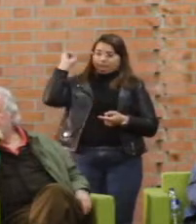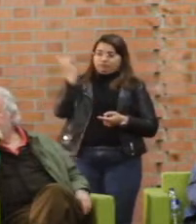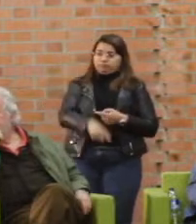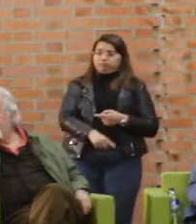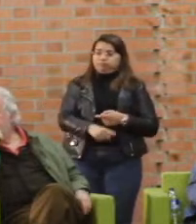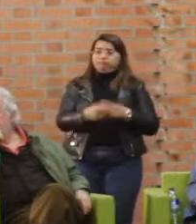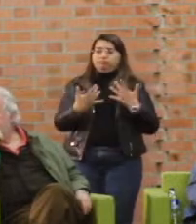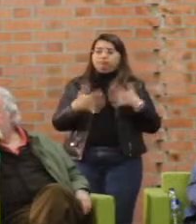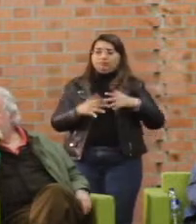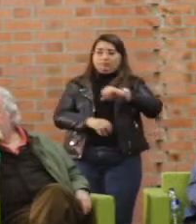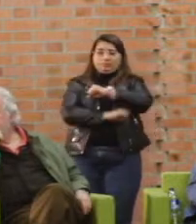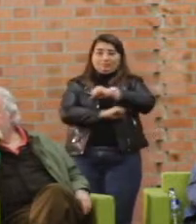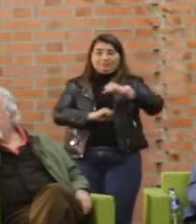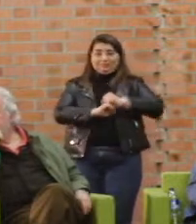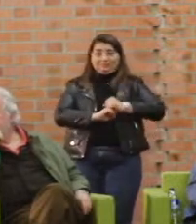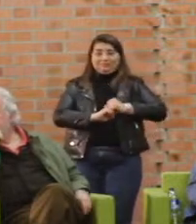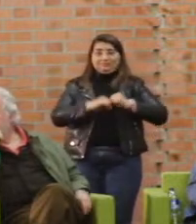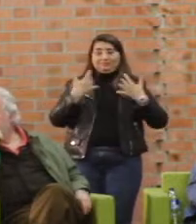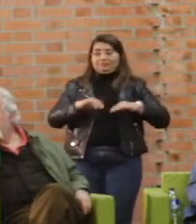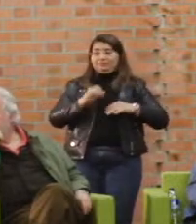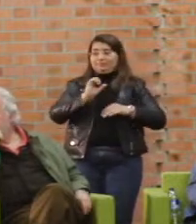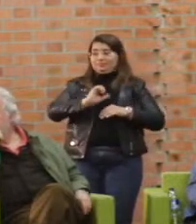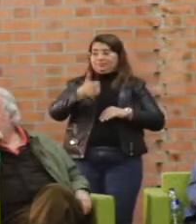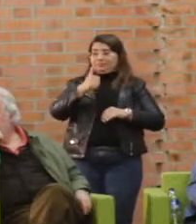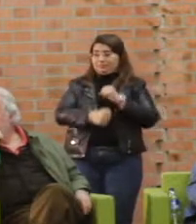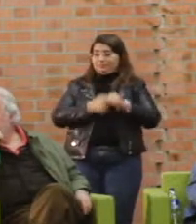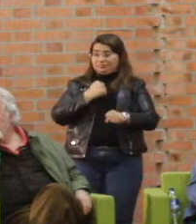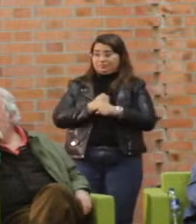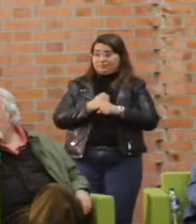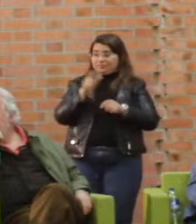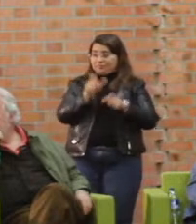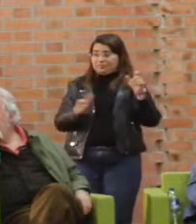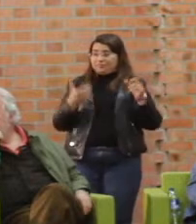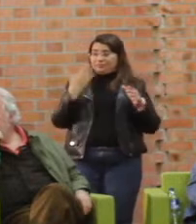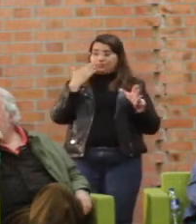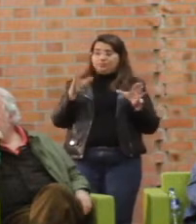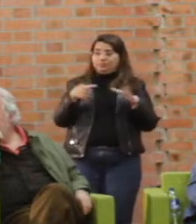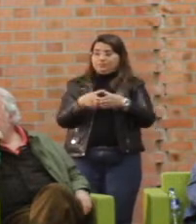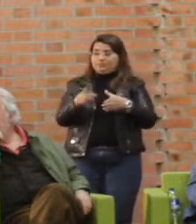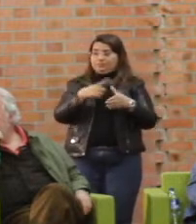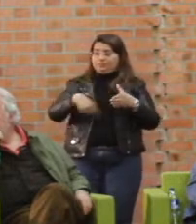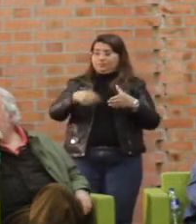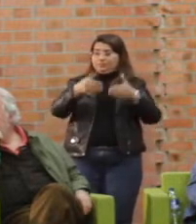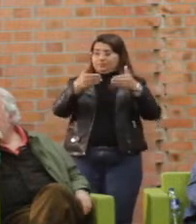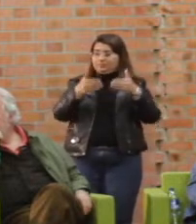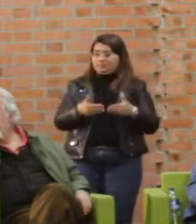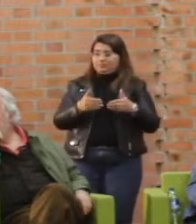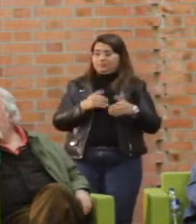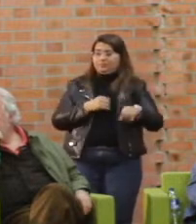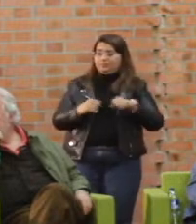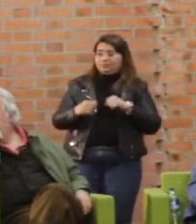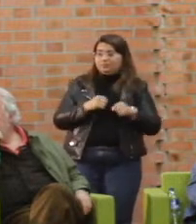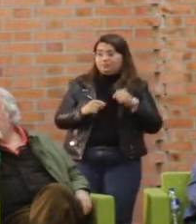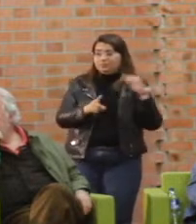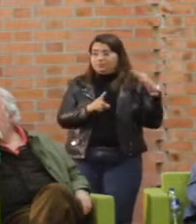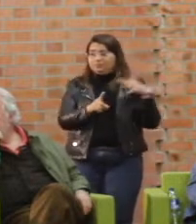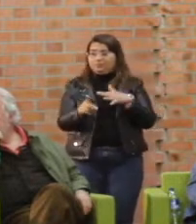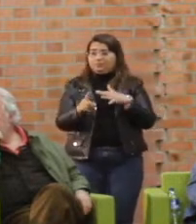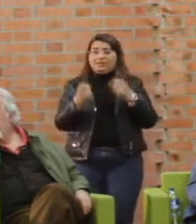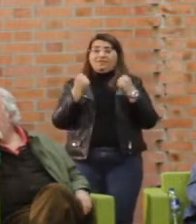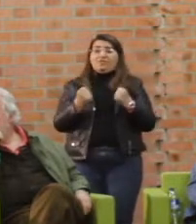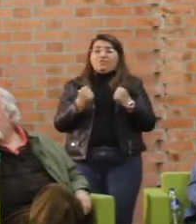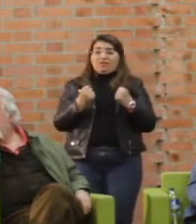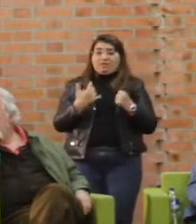fortalecimiento importante de activistas feministas con discapacidad que están que están alzando una voz mucho más